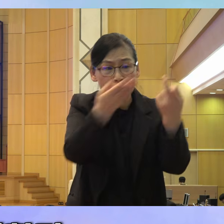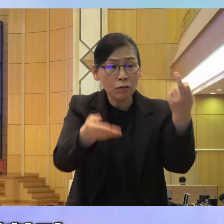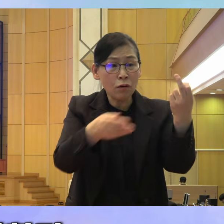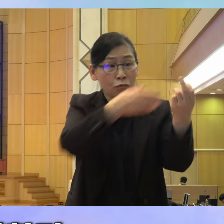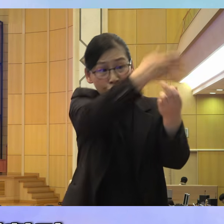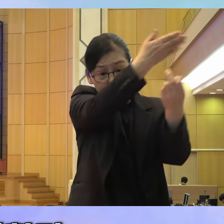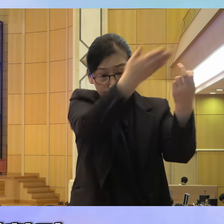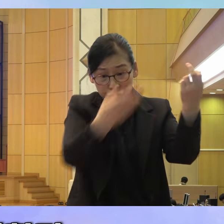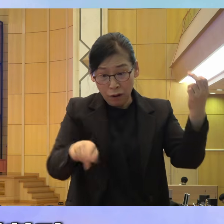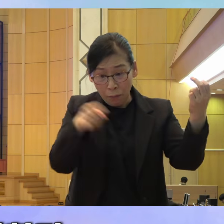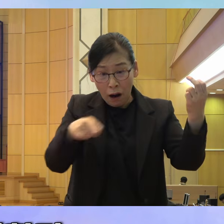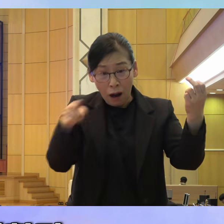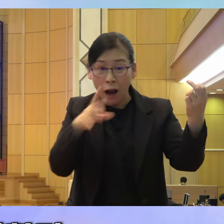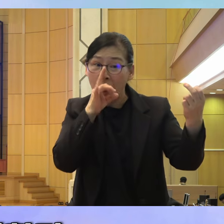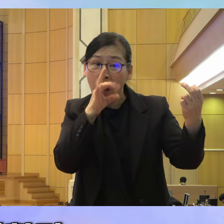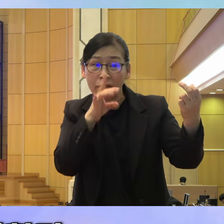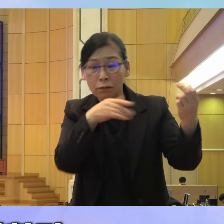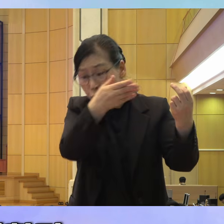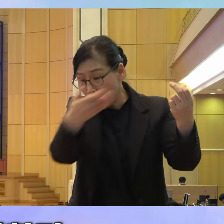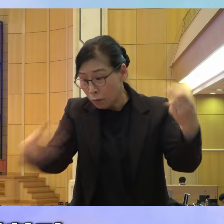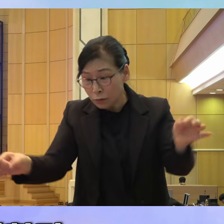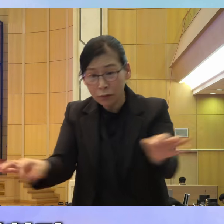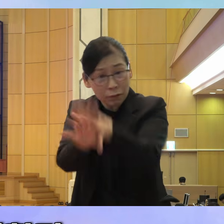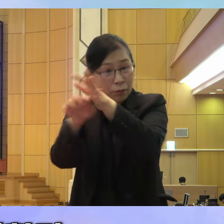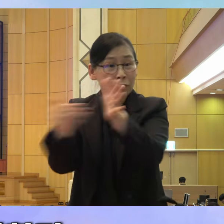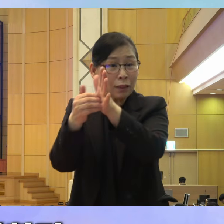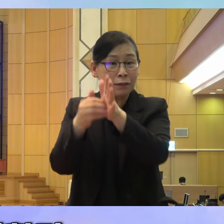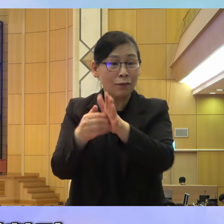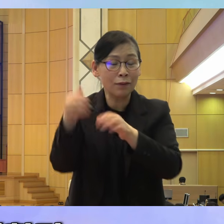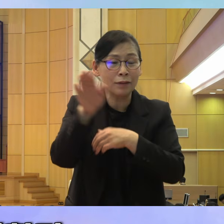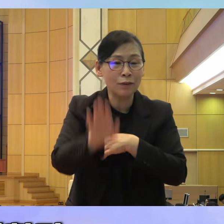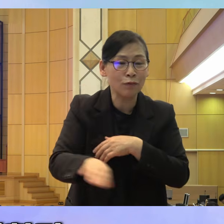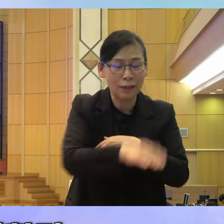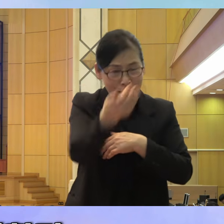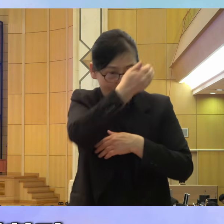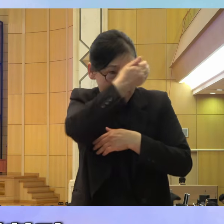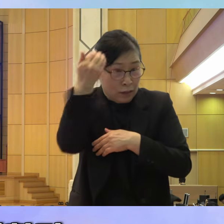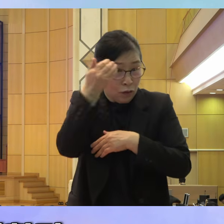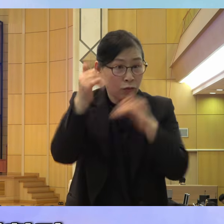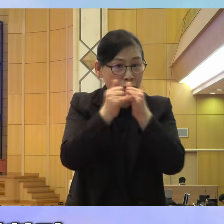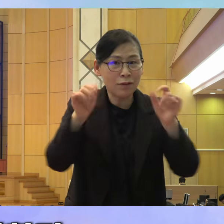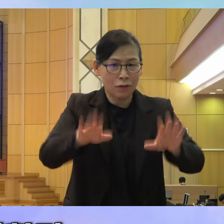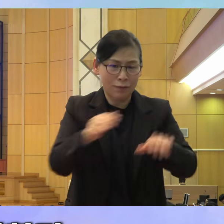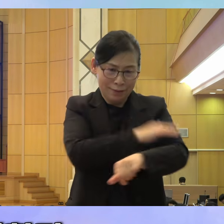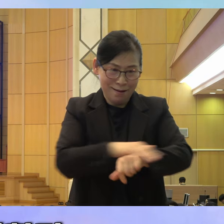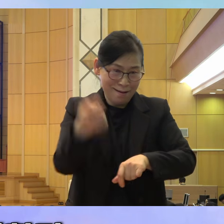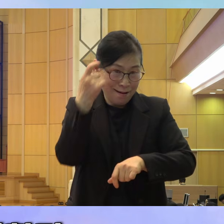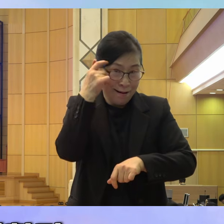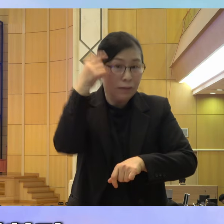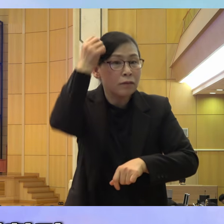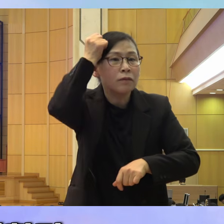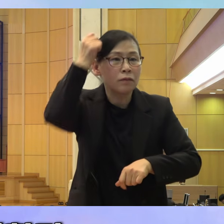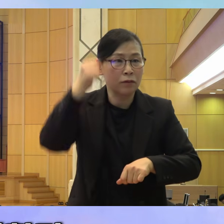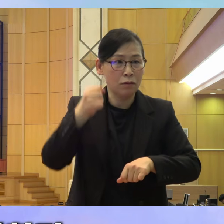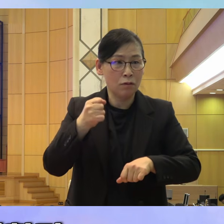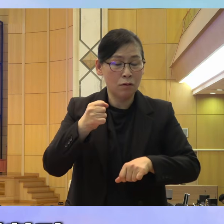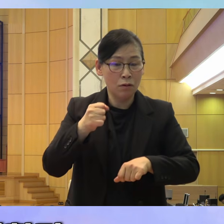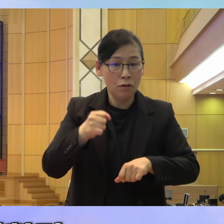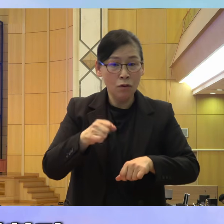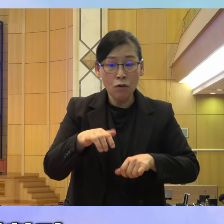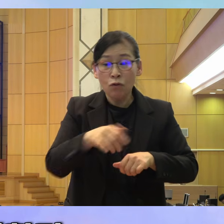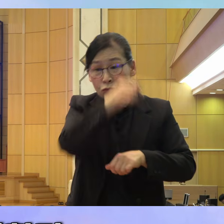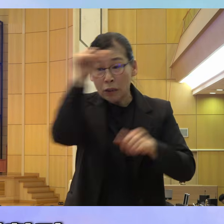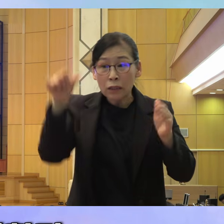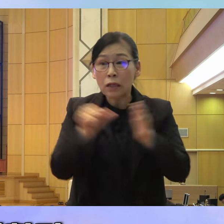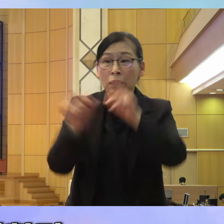하는 것처럼 이미 그 세월이 다시 돌아오지 않으니까 어쩔 수는 없겠으나 청년들은 더 잘 들으세요. 우리가